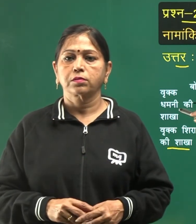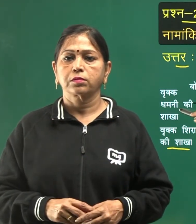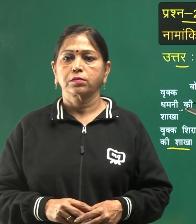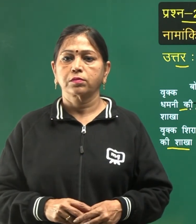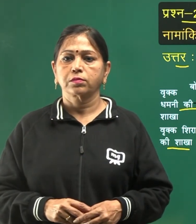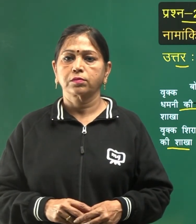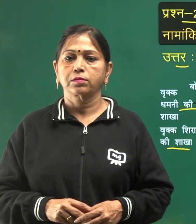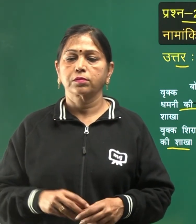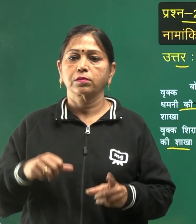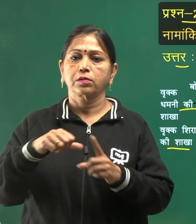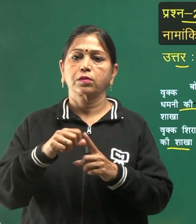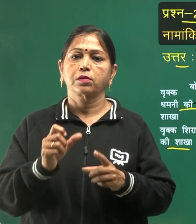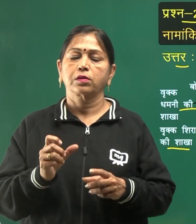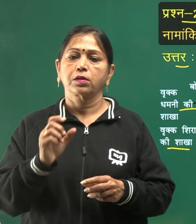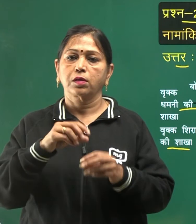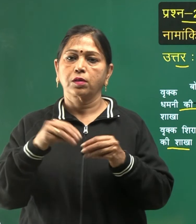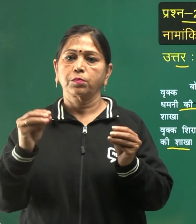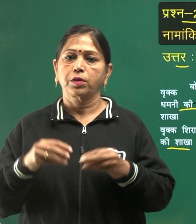इवरक धमनी की शाखा,